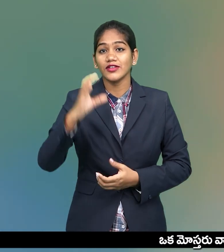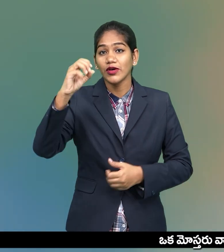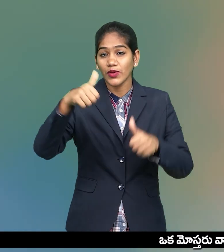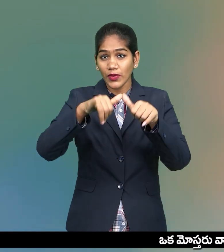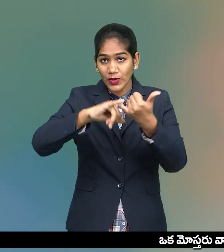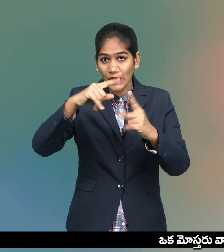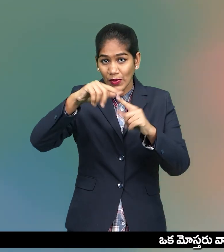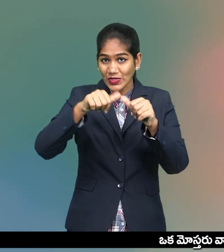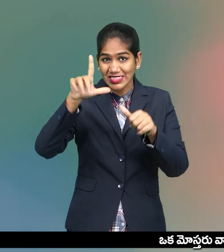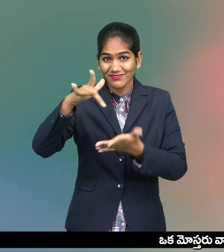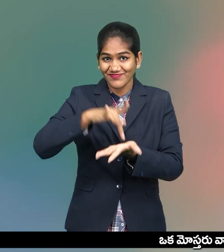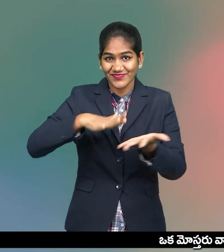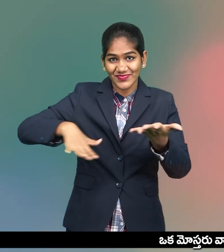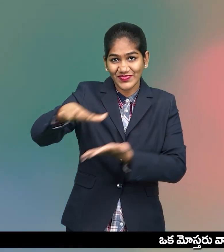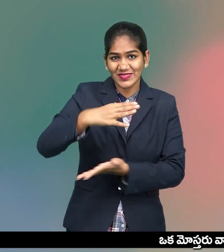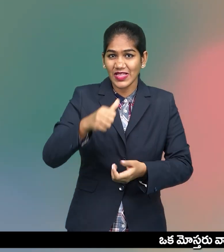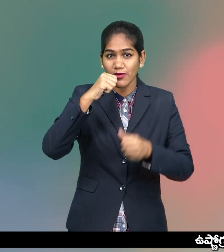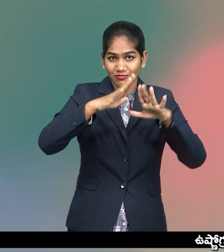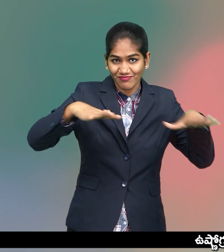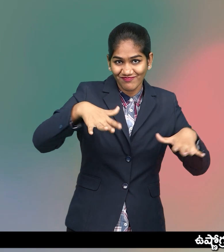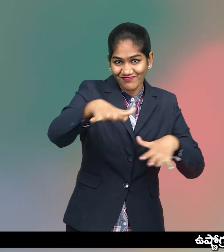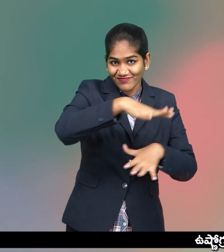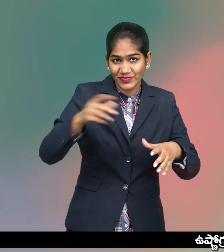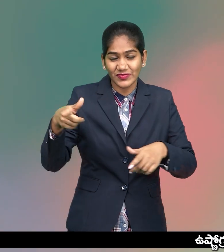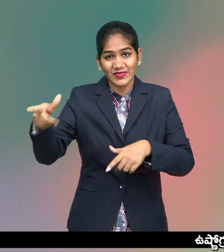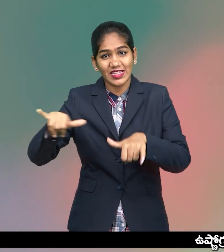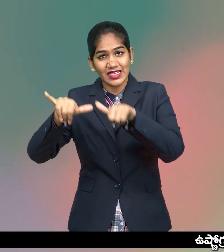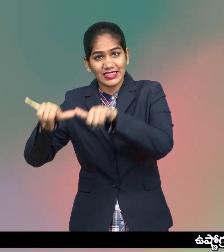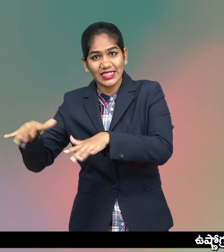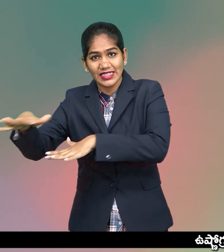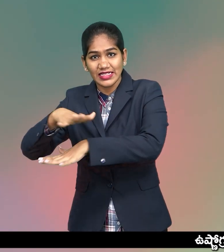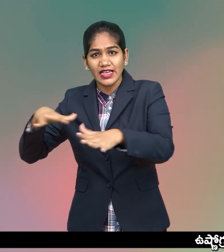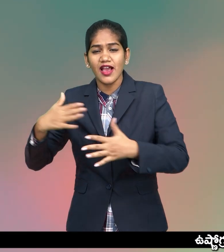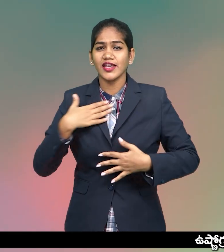ఒక మోస్తరు వాతావరణాన్ని అనుభవిస్తుంది. ఉష్ణోగ్రత బాగా ఉంటుంది.